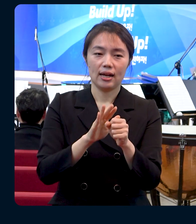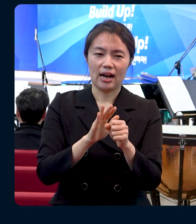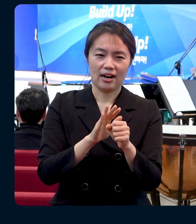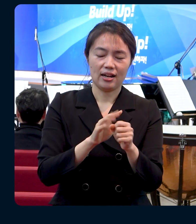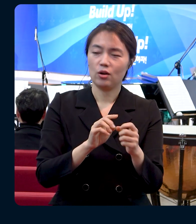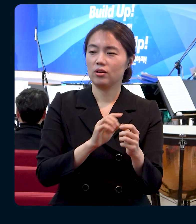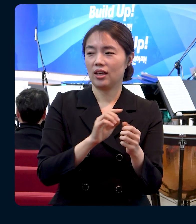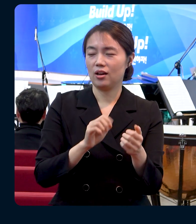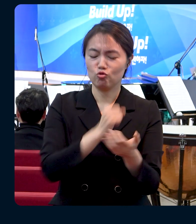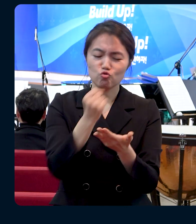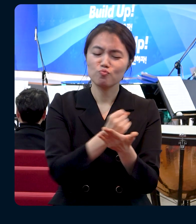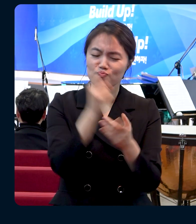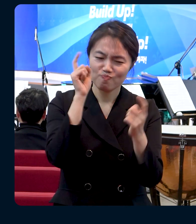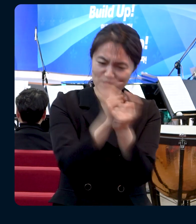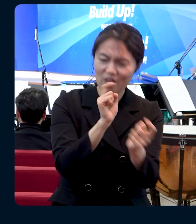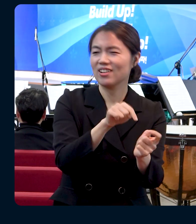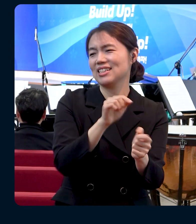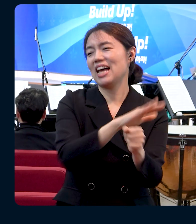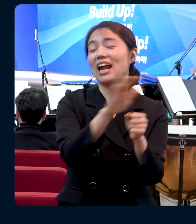자신의 운명을 사랑하라.